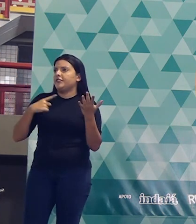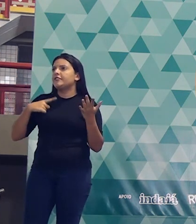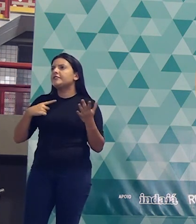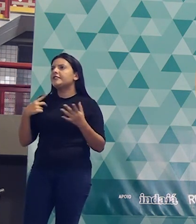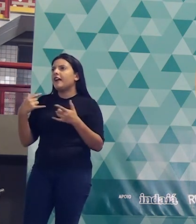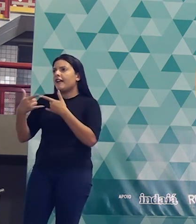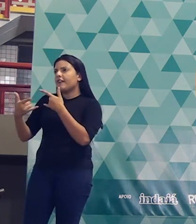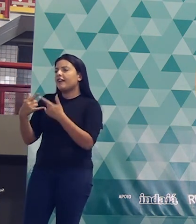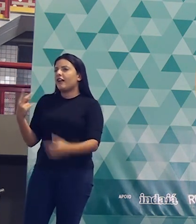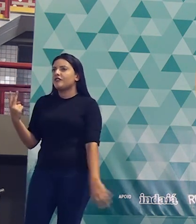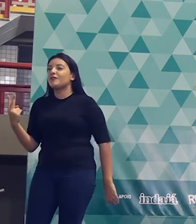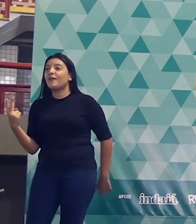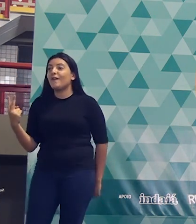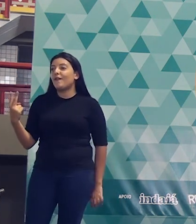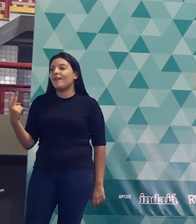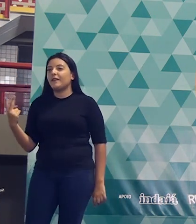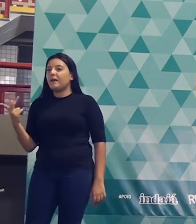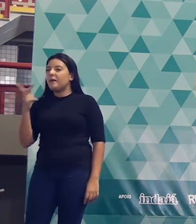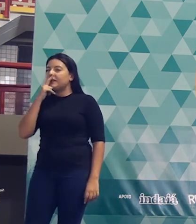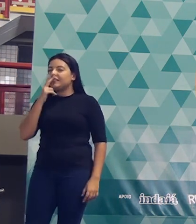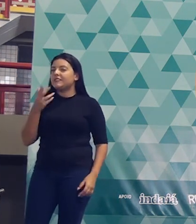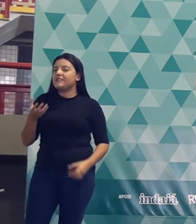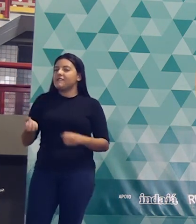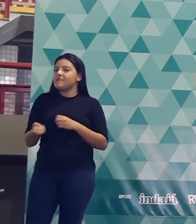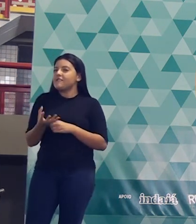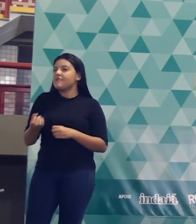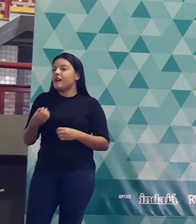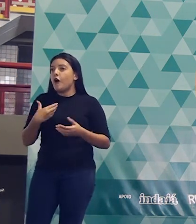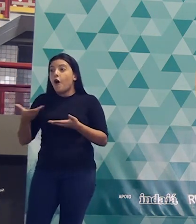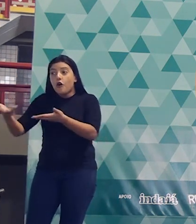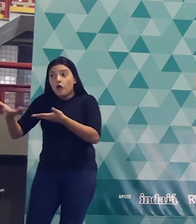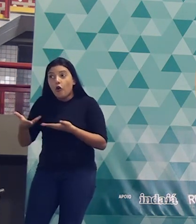né? Ou seja, ela não convidou, né?